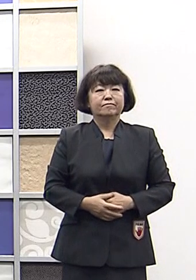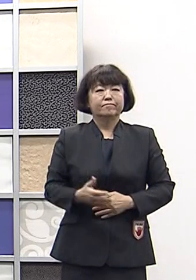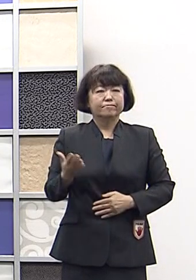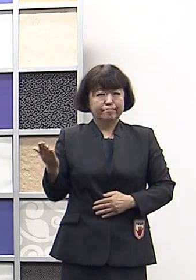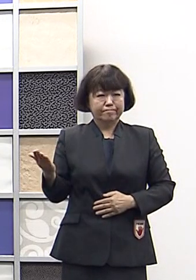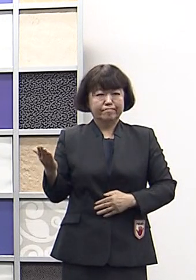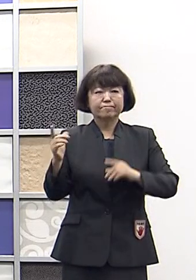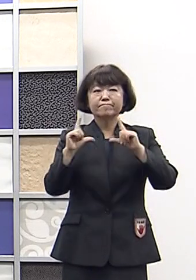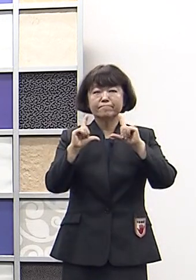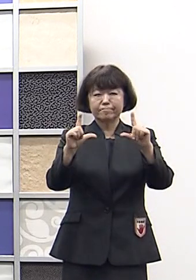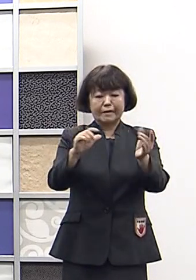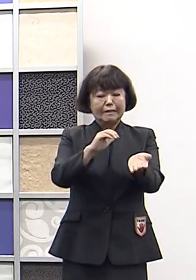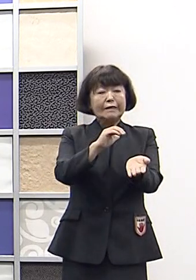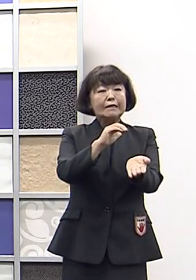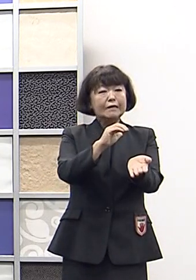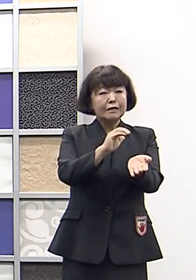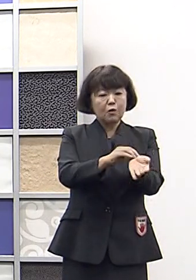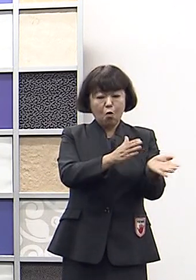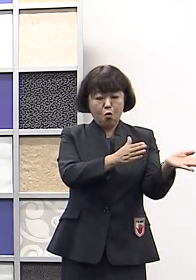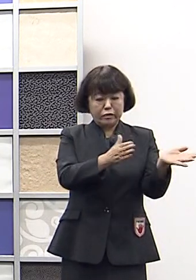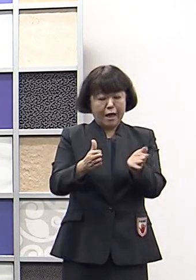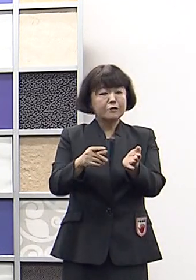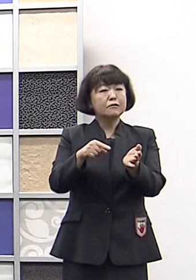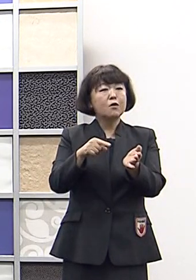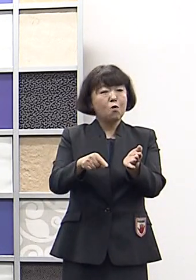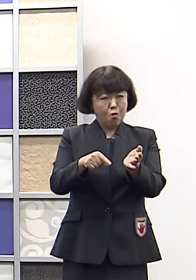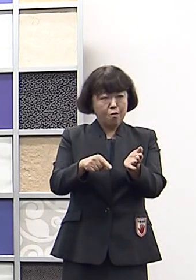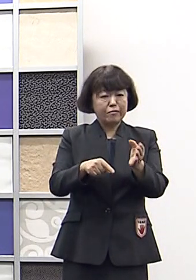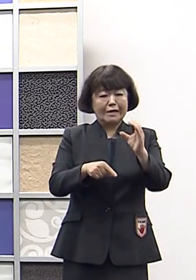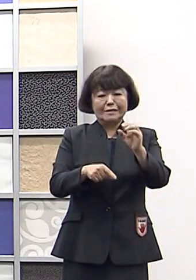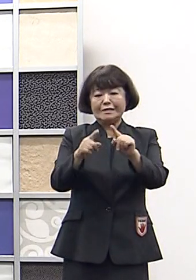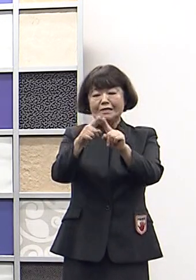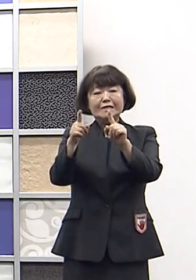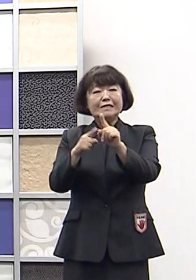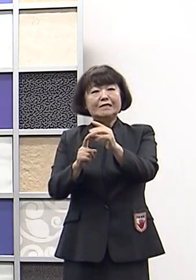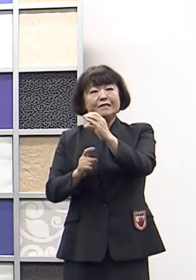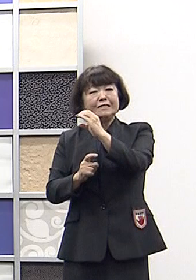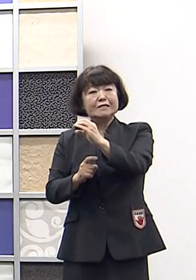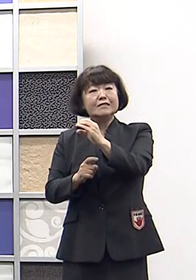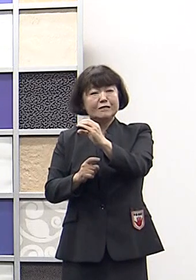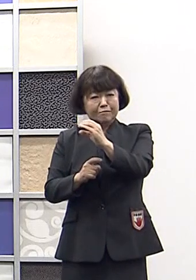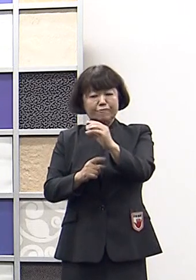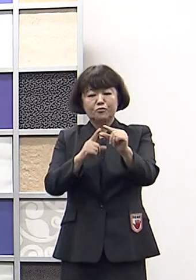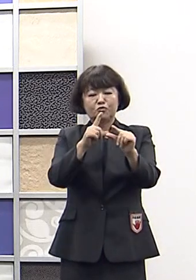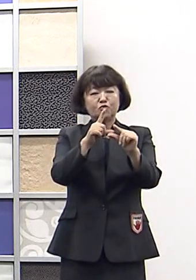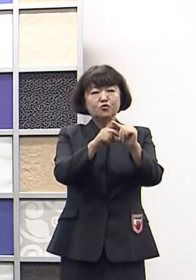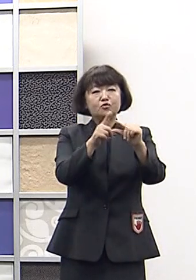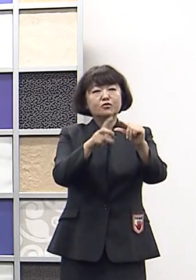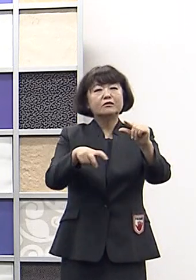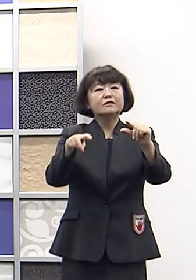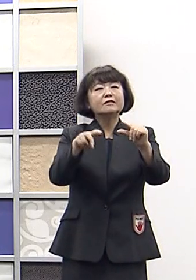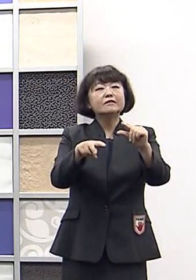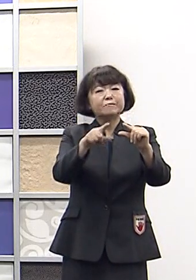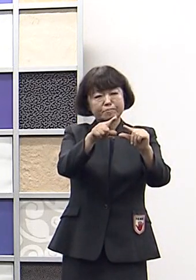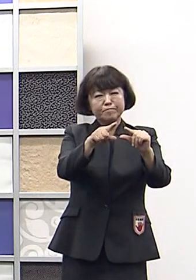療提供体制の確保に関しましては引き続き CDC と、を中心にですね、しっかり議論をして、